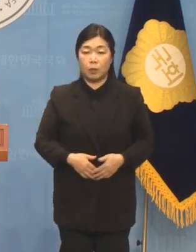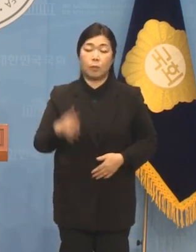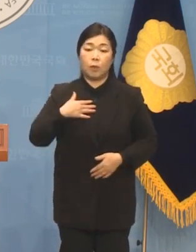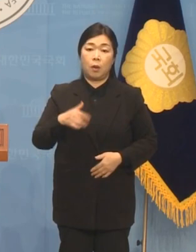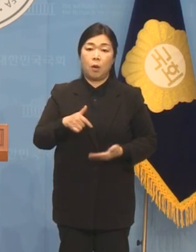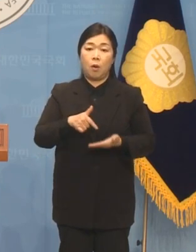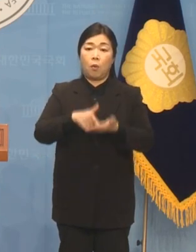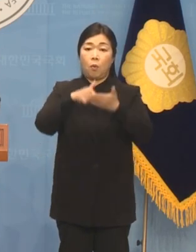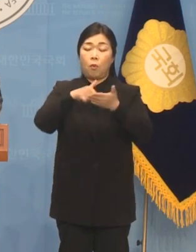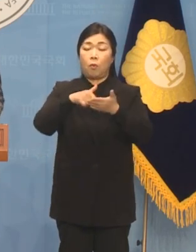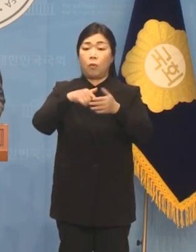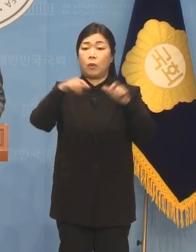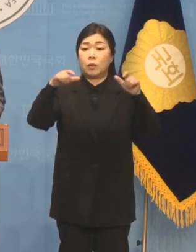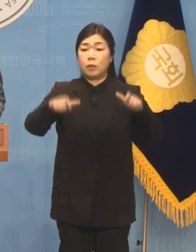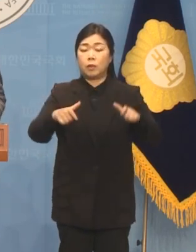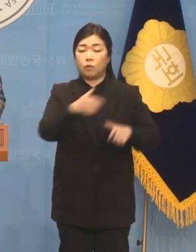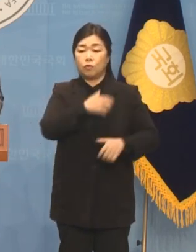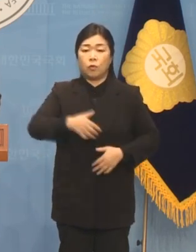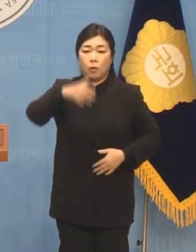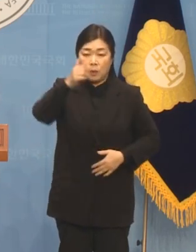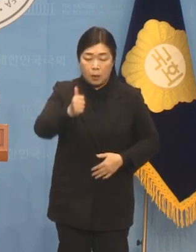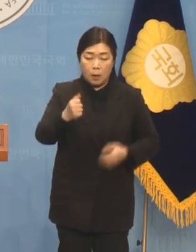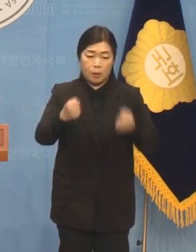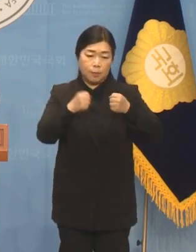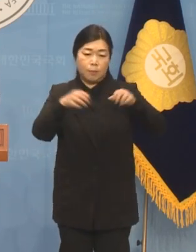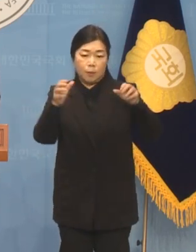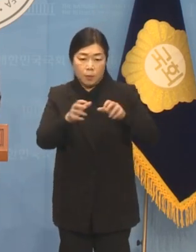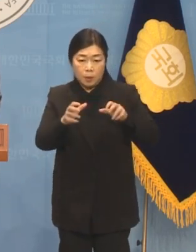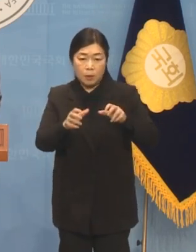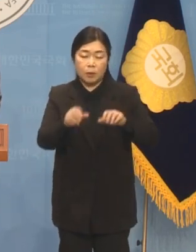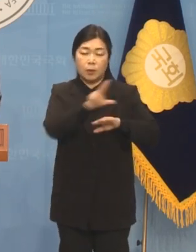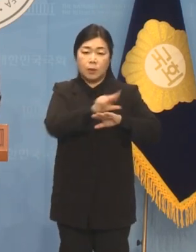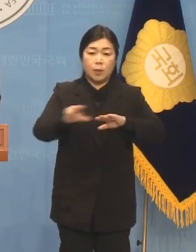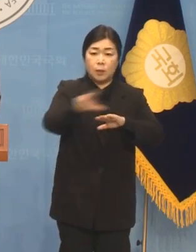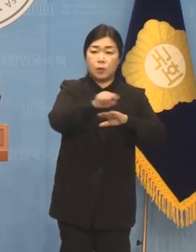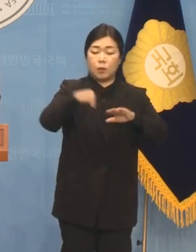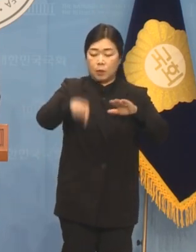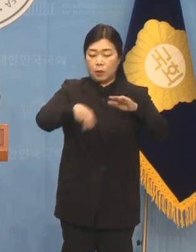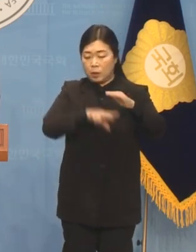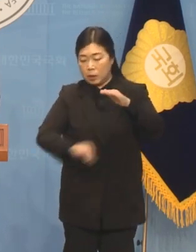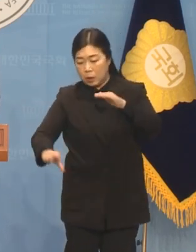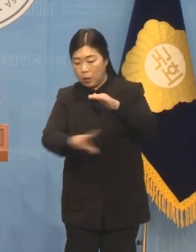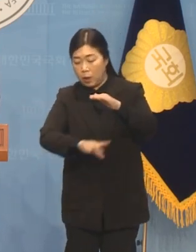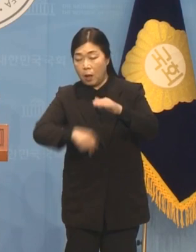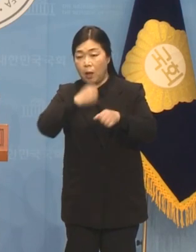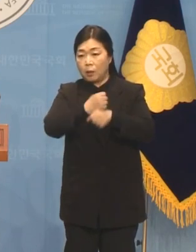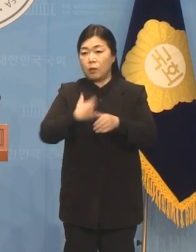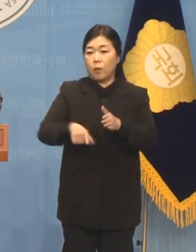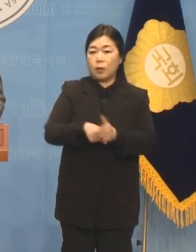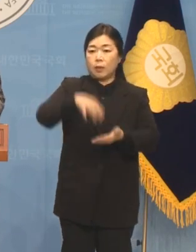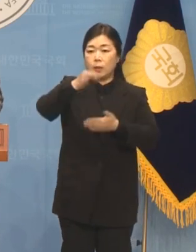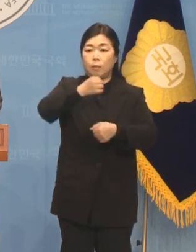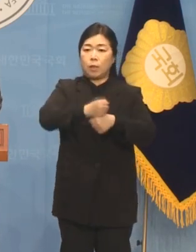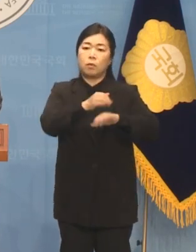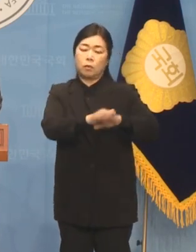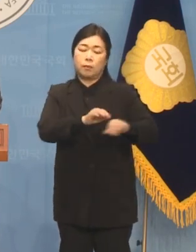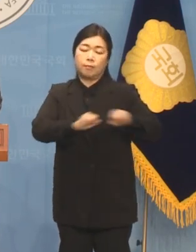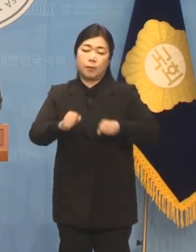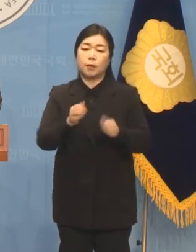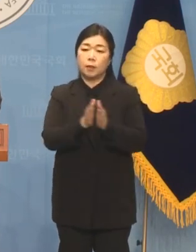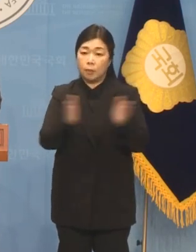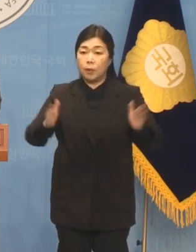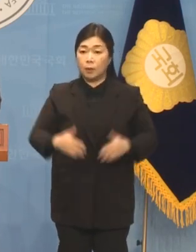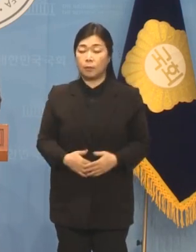힘을 합쳐서 더 늦기 전에 2호선 지하화 기금 마련 작업에 착수하겠다.